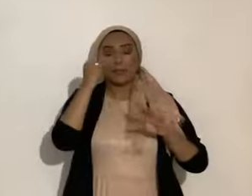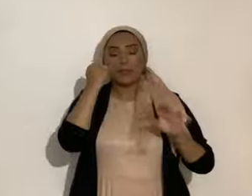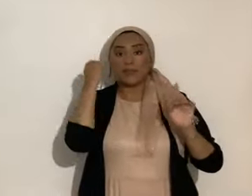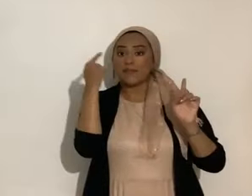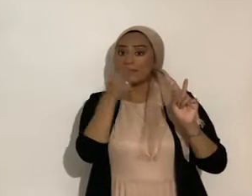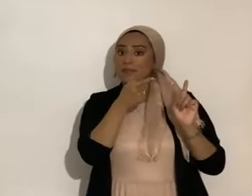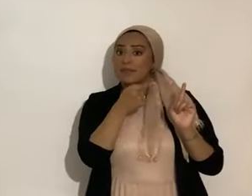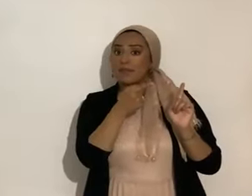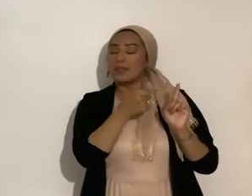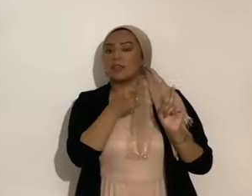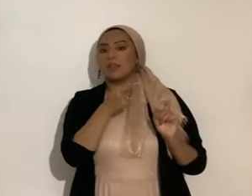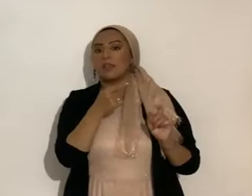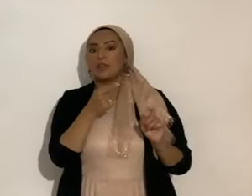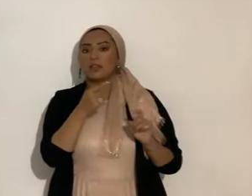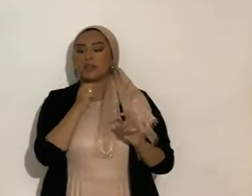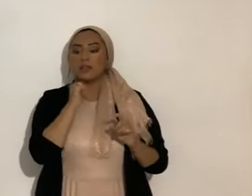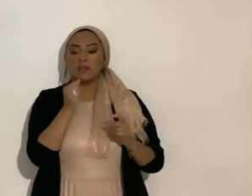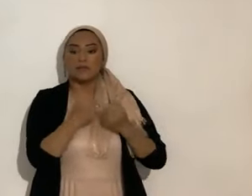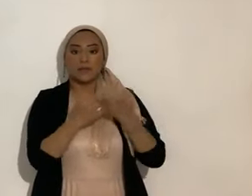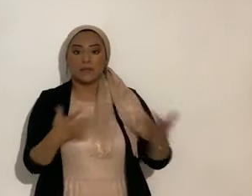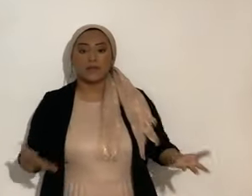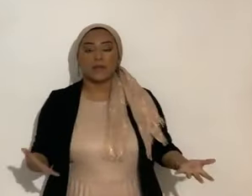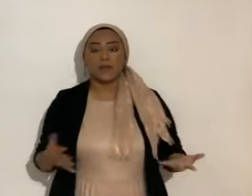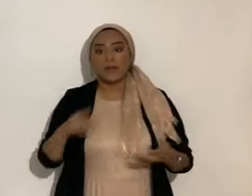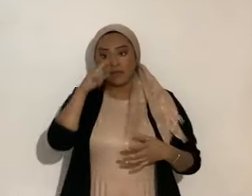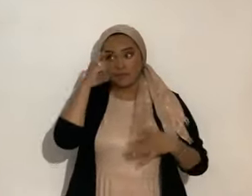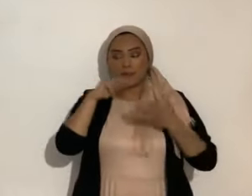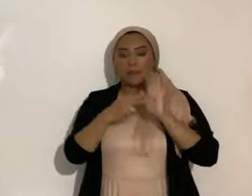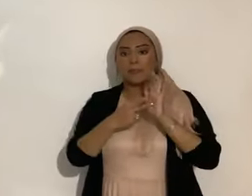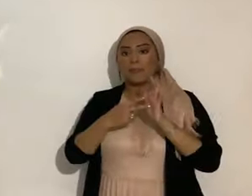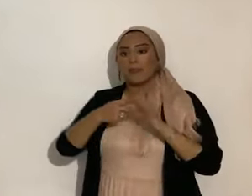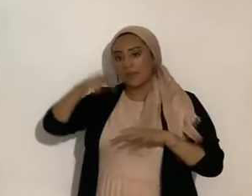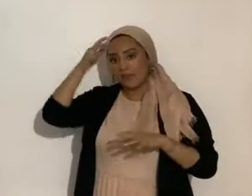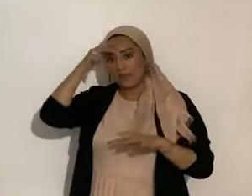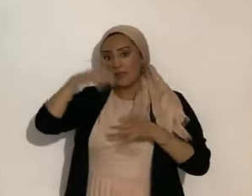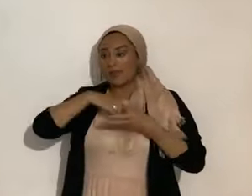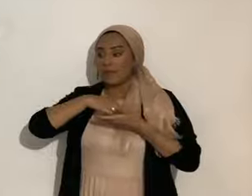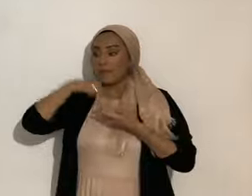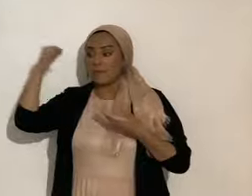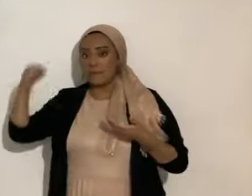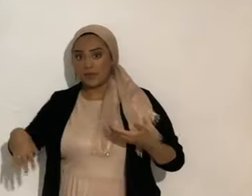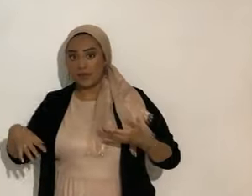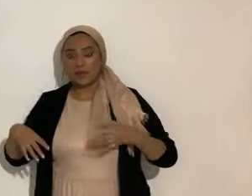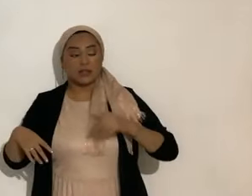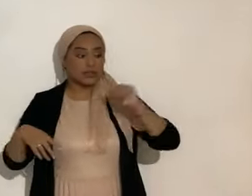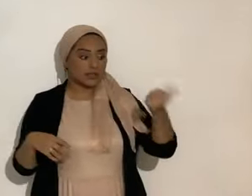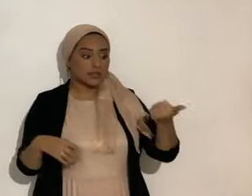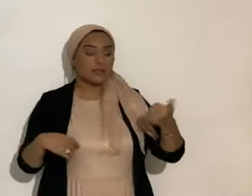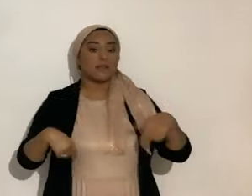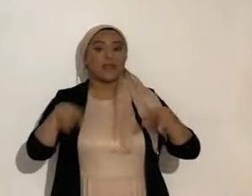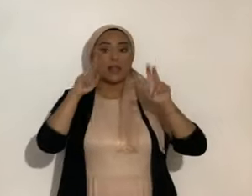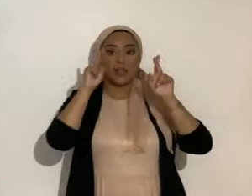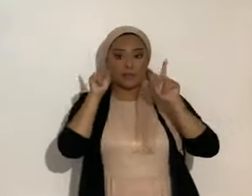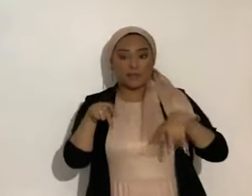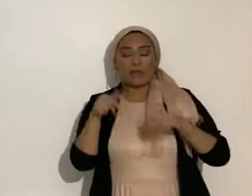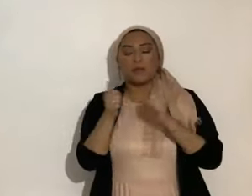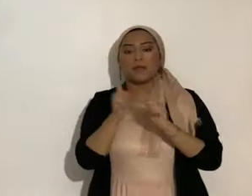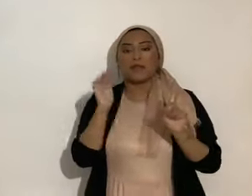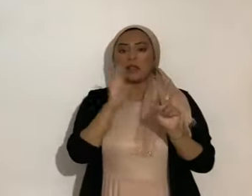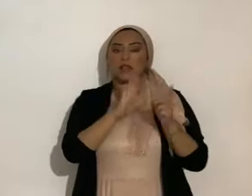no se hubiera rendido, pues, porque una cosa es echar fuera a los demonios y otra cosa es que la persona con su